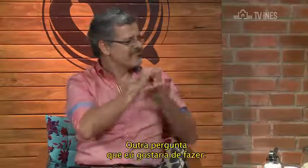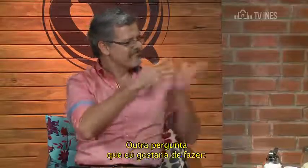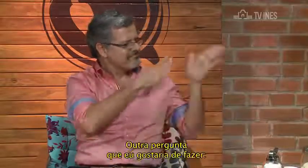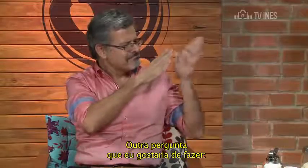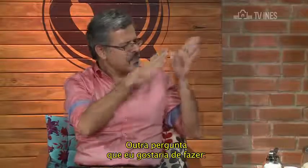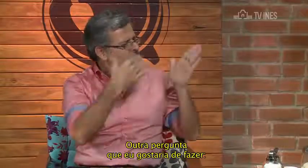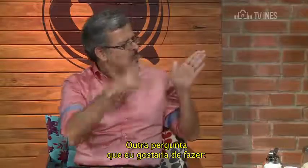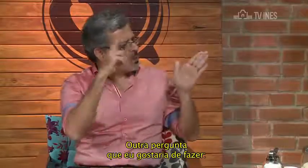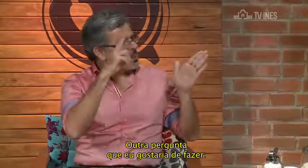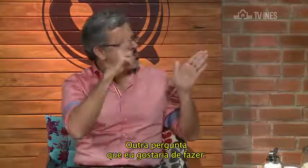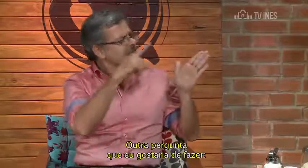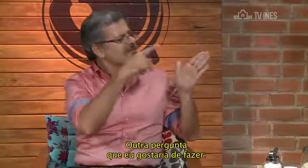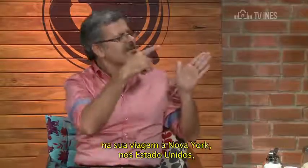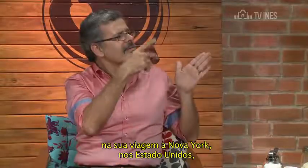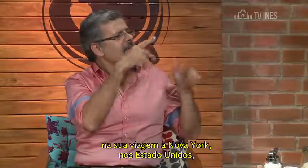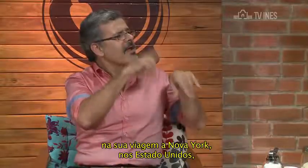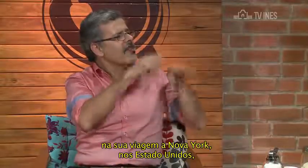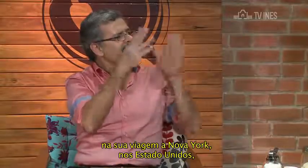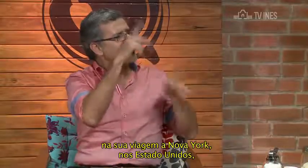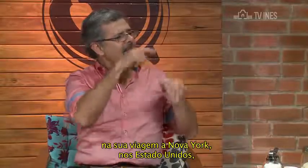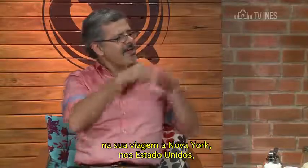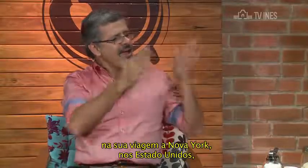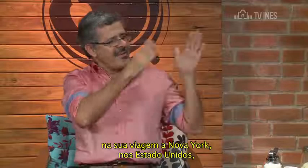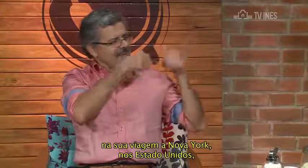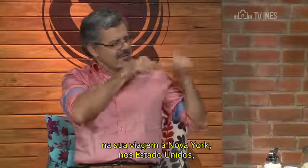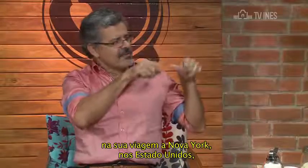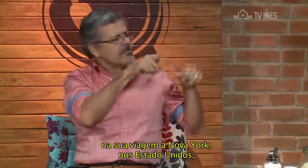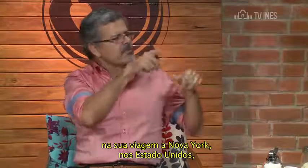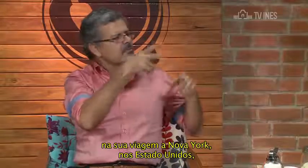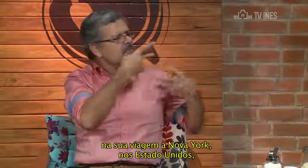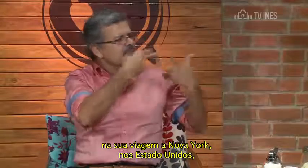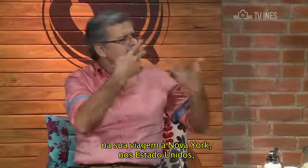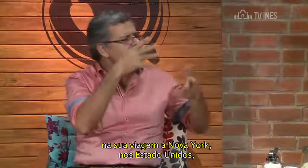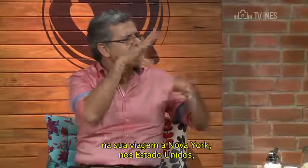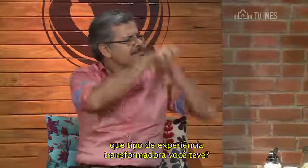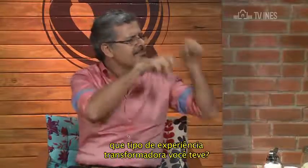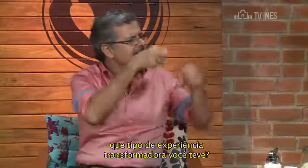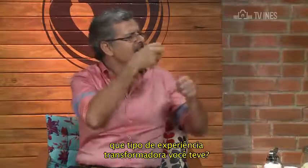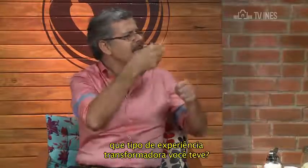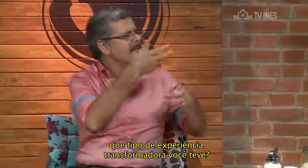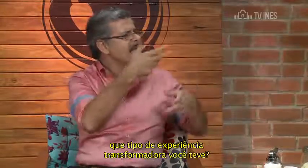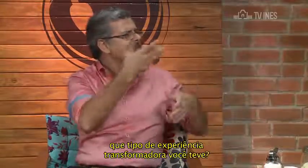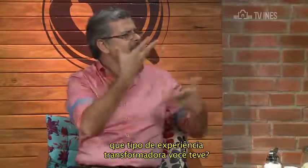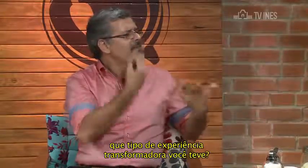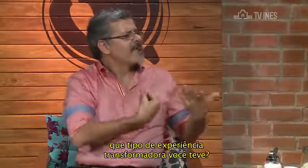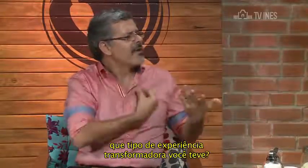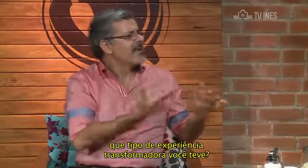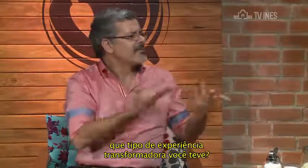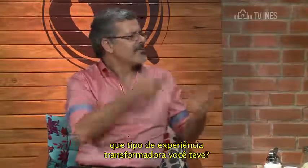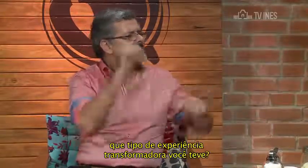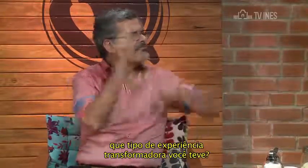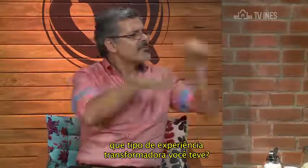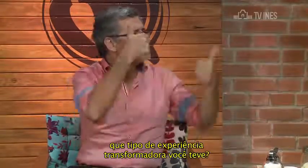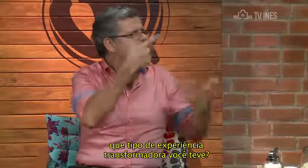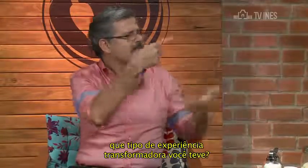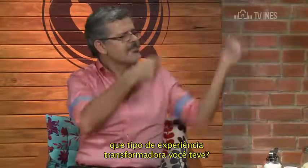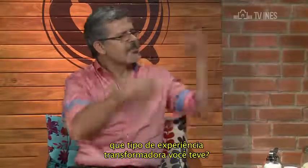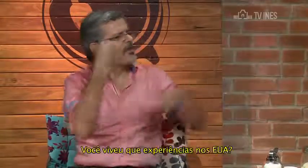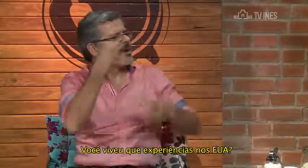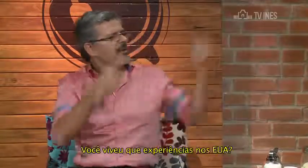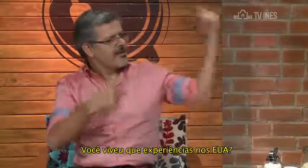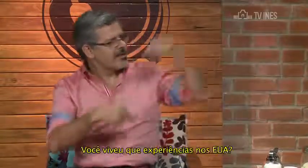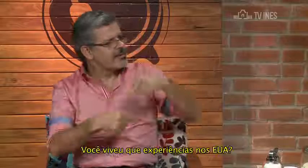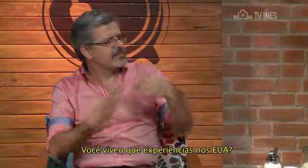Outra pergunta que eu gostaria de fazer. Na sua viagem a Nova York, nos Estados Unidos, que tipo de experiência transformadora você